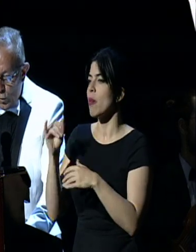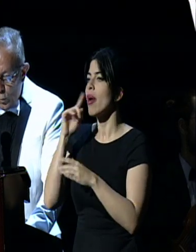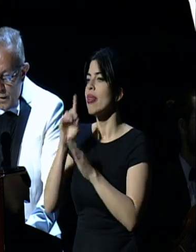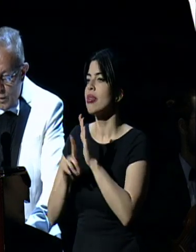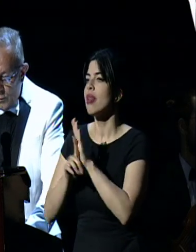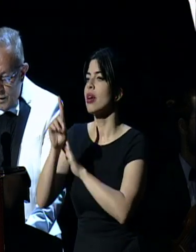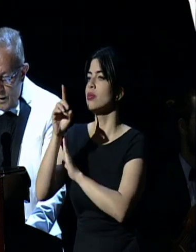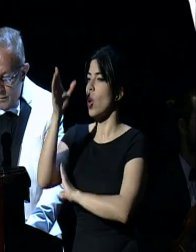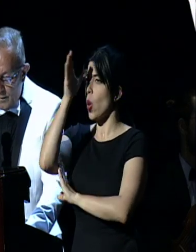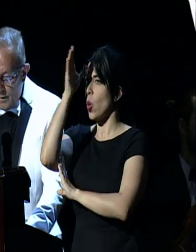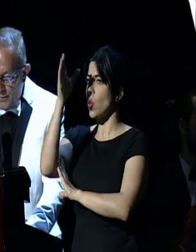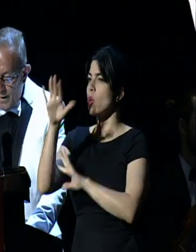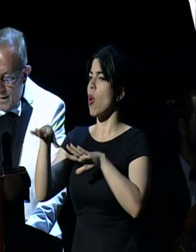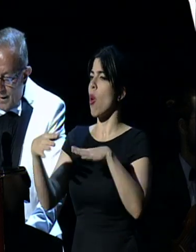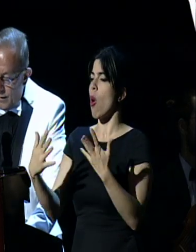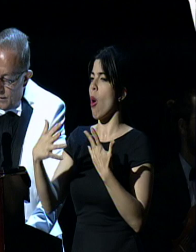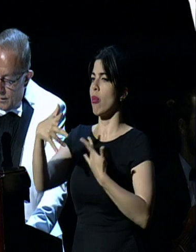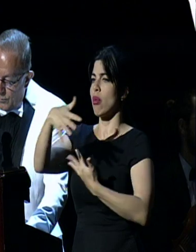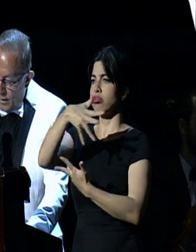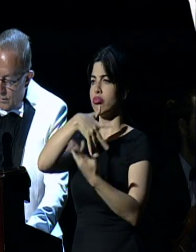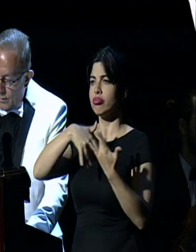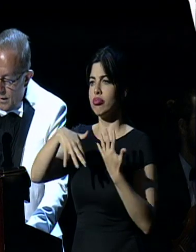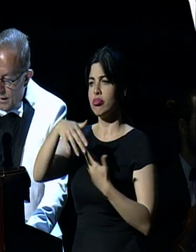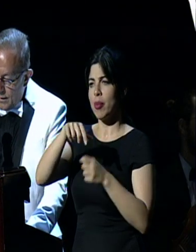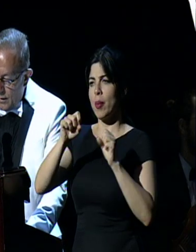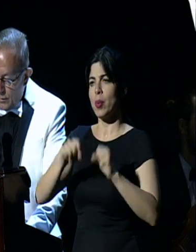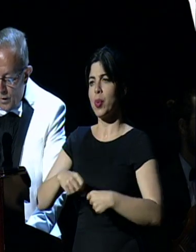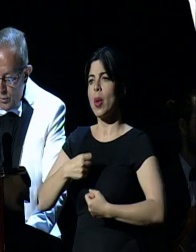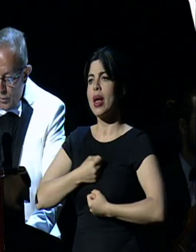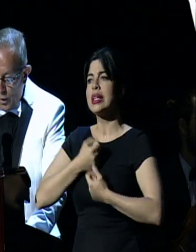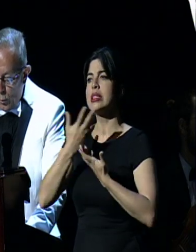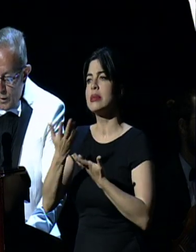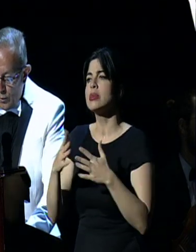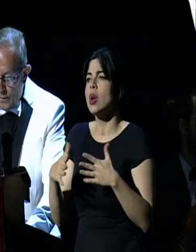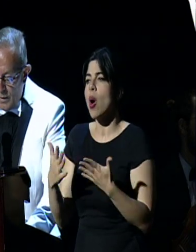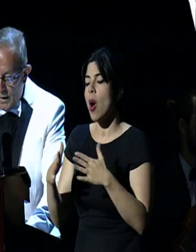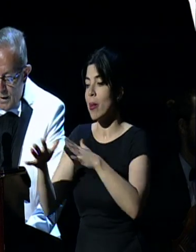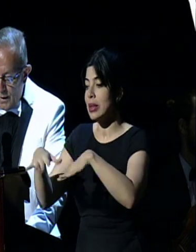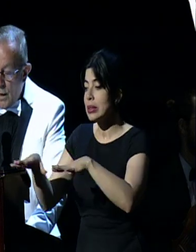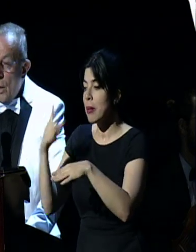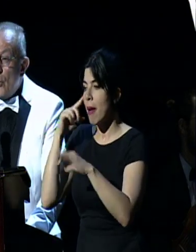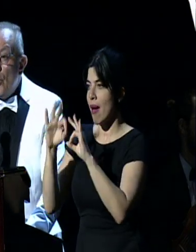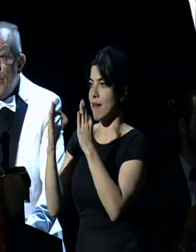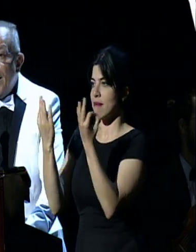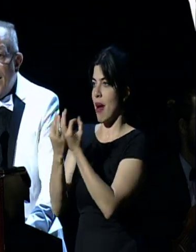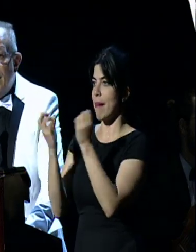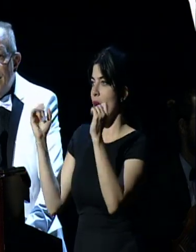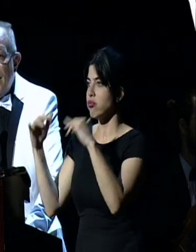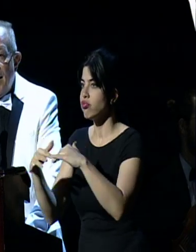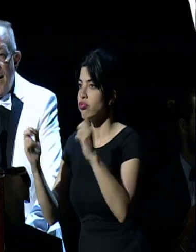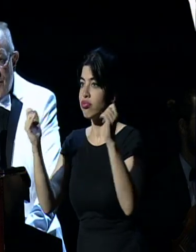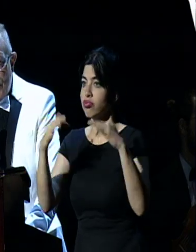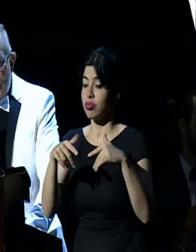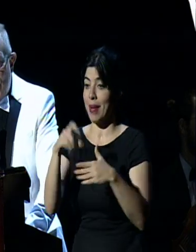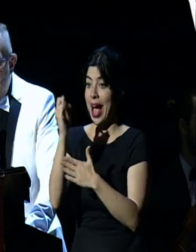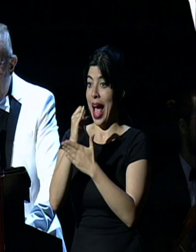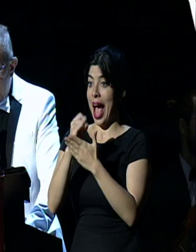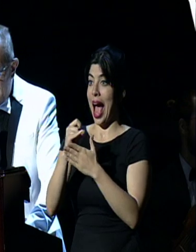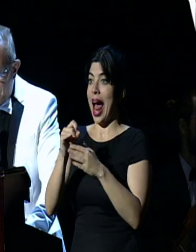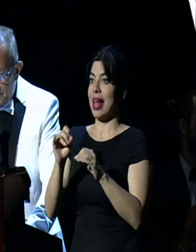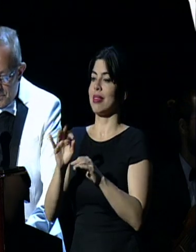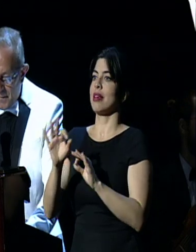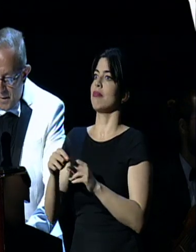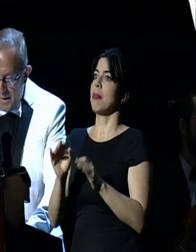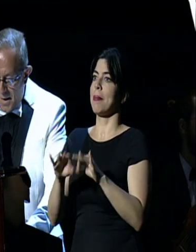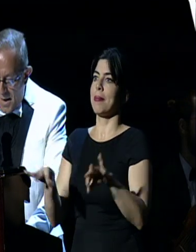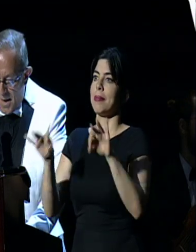una cultura de convivencia que se expresa mediante espacios de encuentro familiar donde el arte es protagonista.